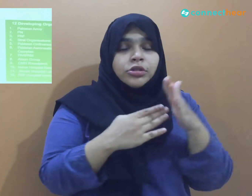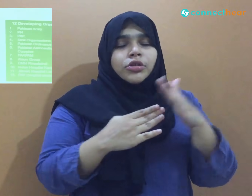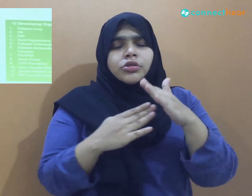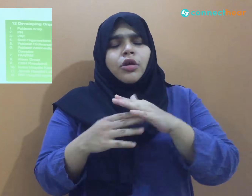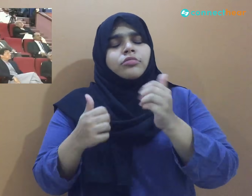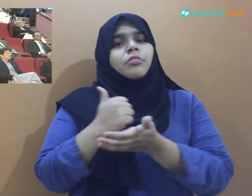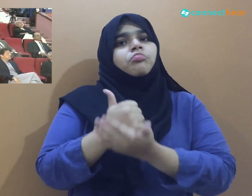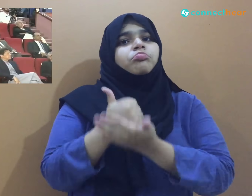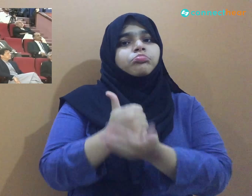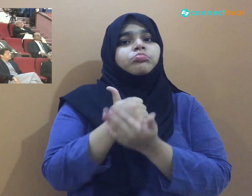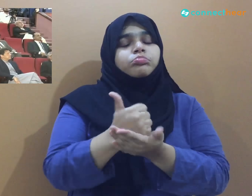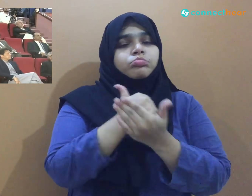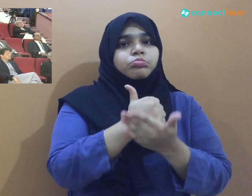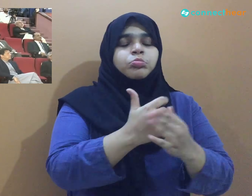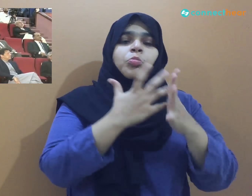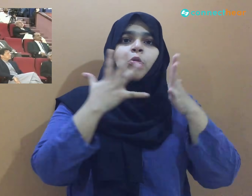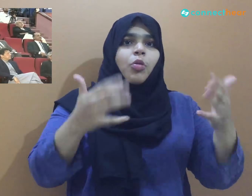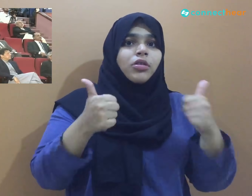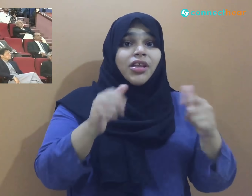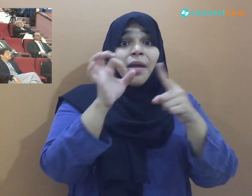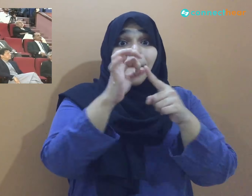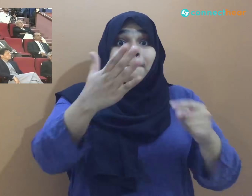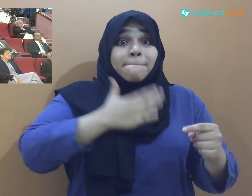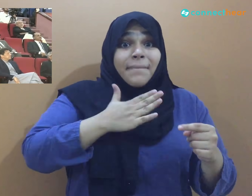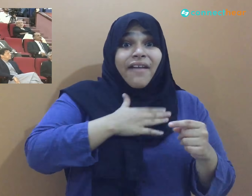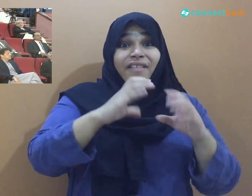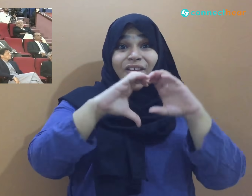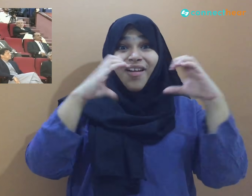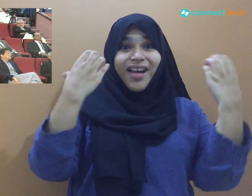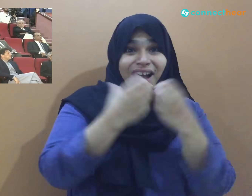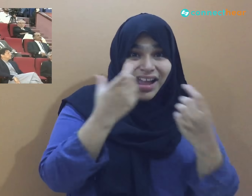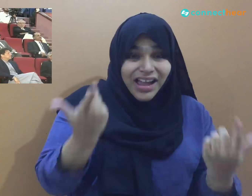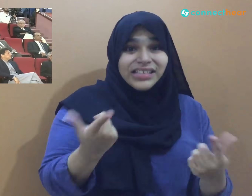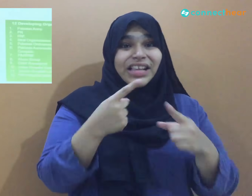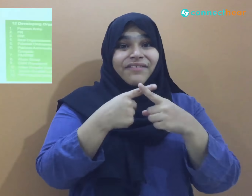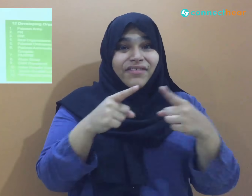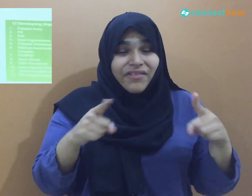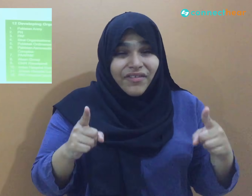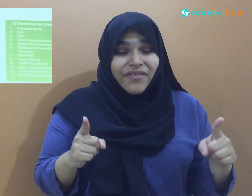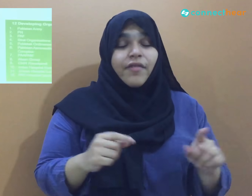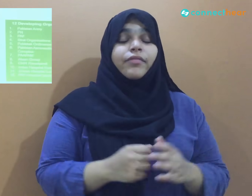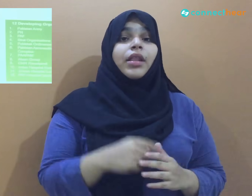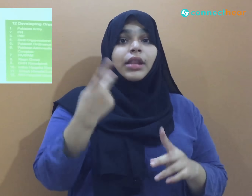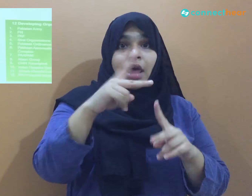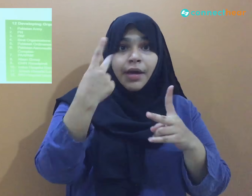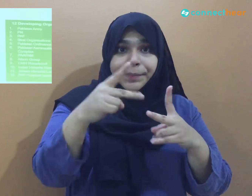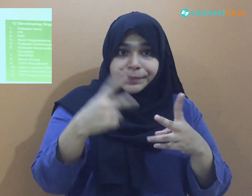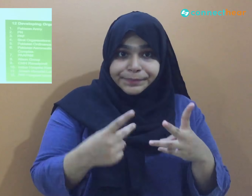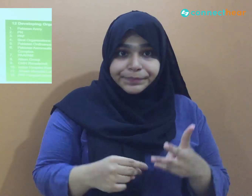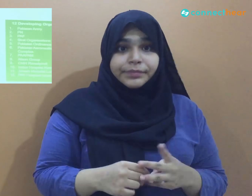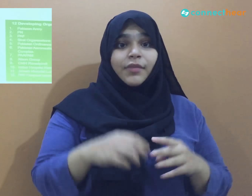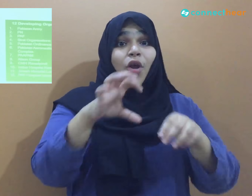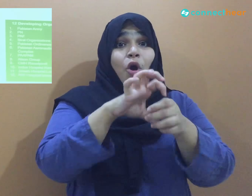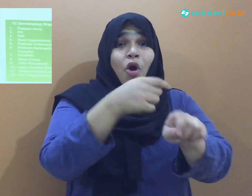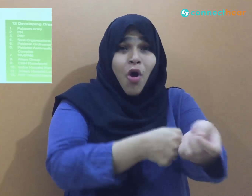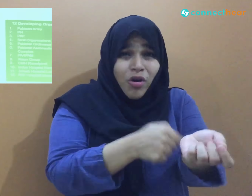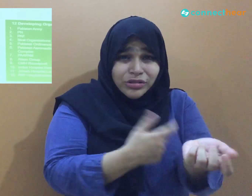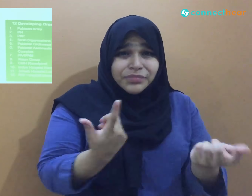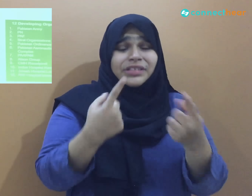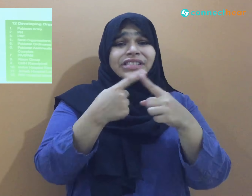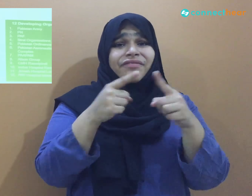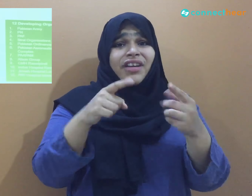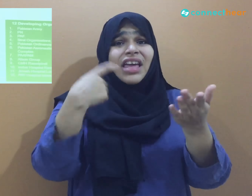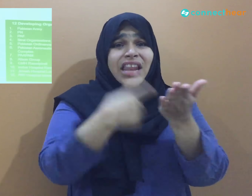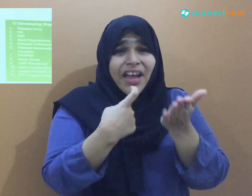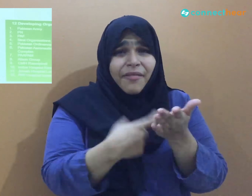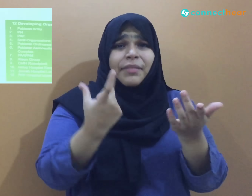آف وے ہم نے کیا. ان کے ساتھ پرائیویٹ آرگنائزیشنز جو ہیں, پاپام ہے, ایلسن گروپ ہے, پھر ہاسپٹلز ہیں, CMH